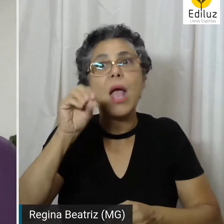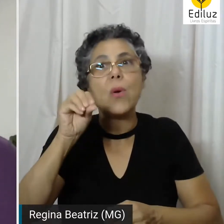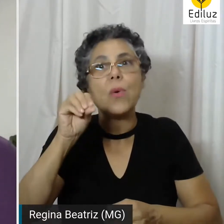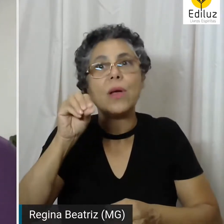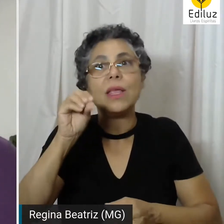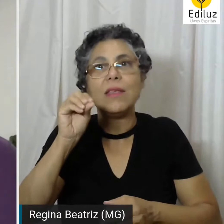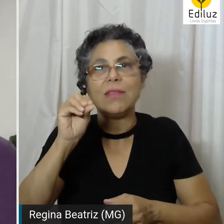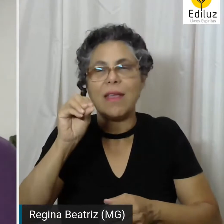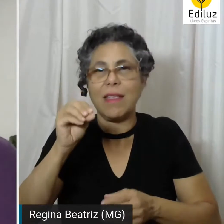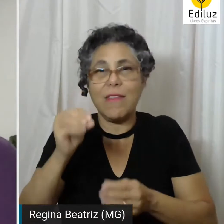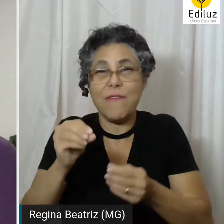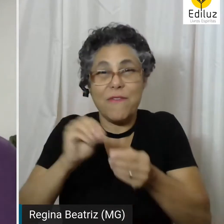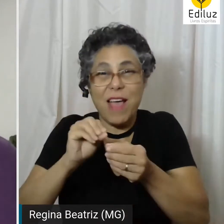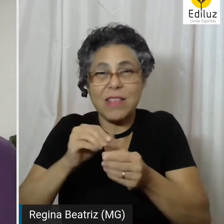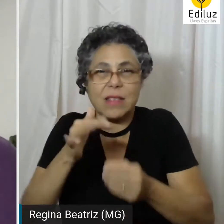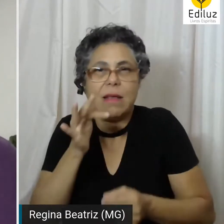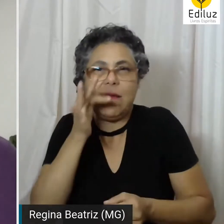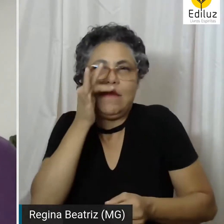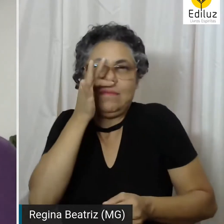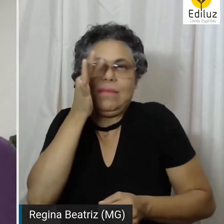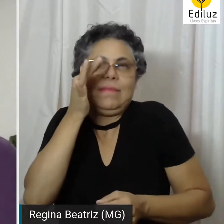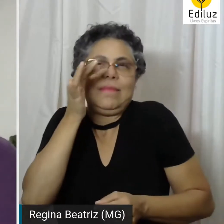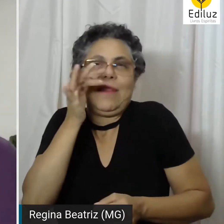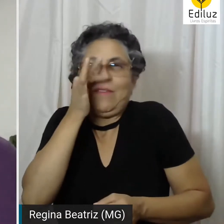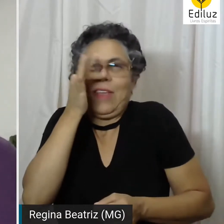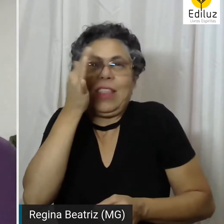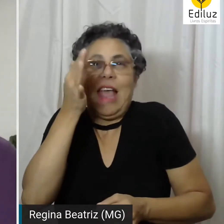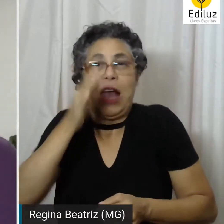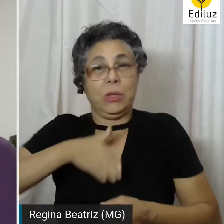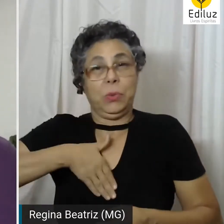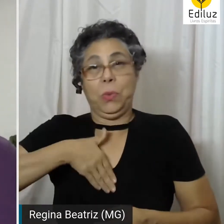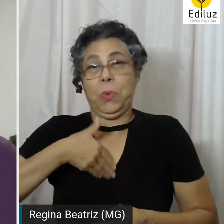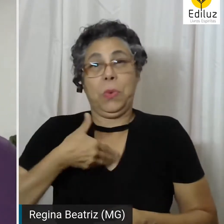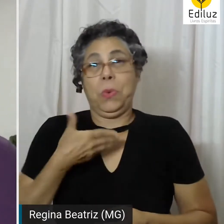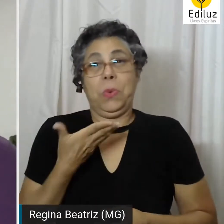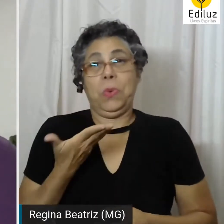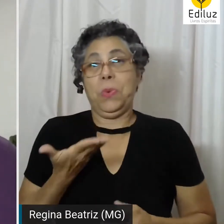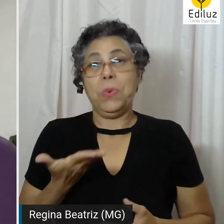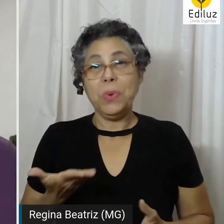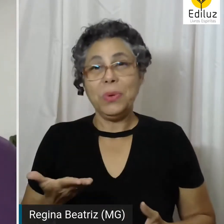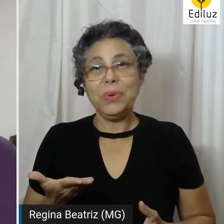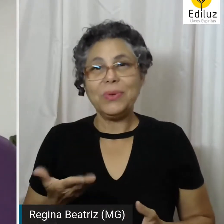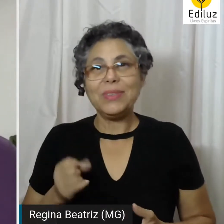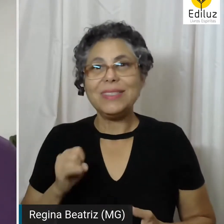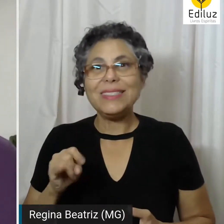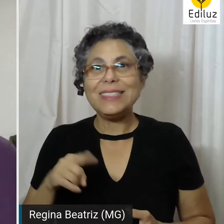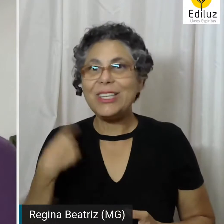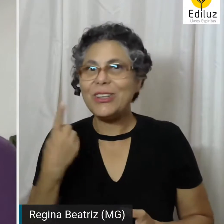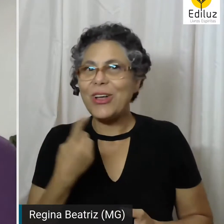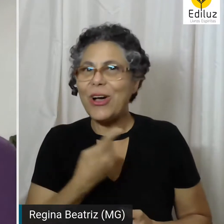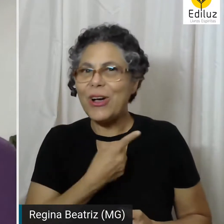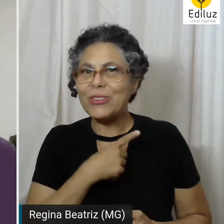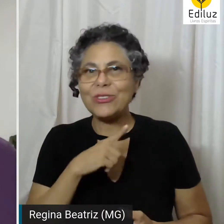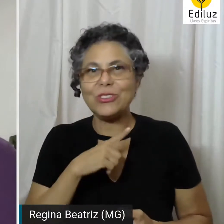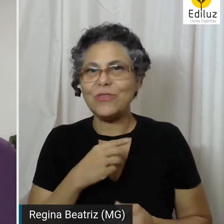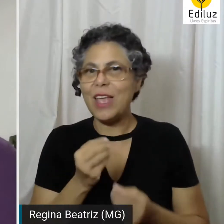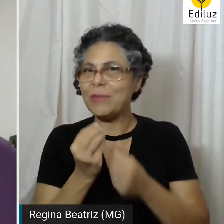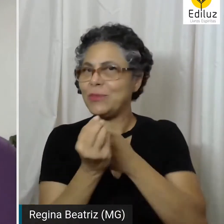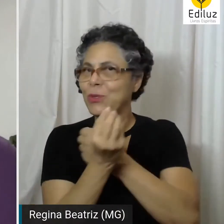alimenta a vaidade, que alimenta o orgulho, se não tivermos o devido